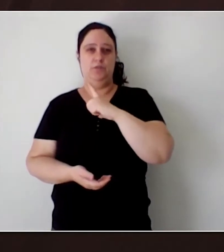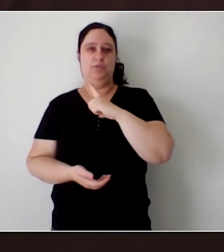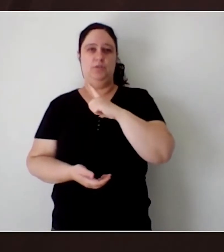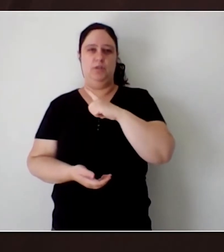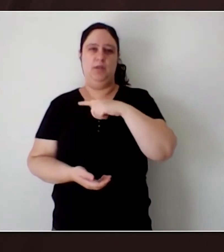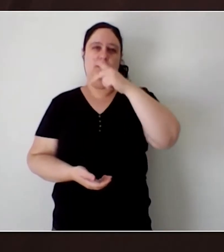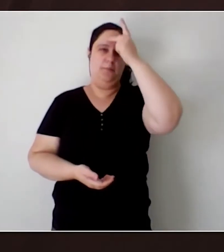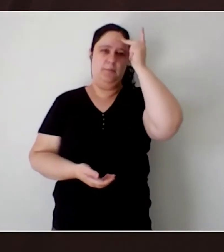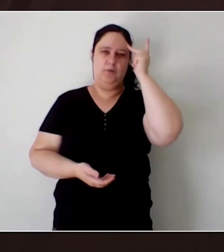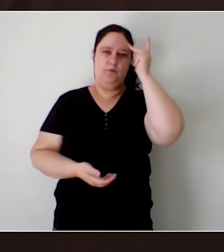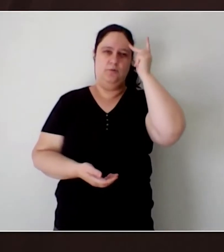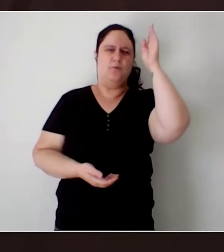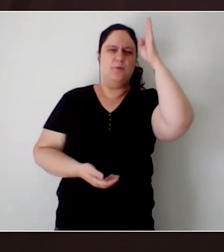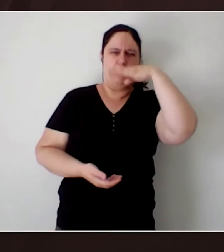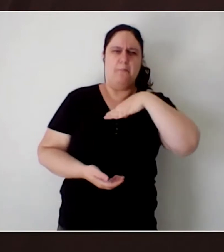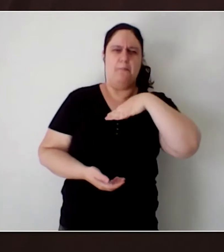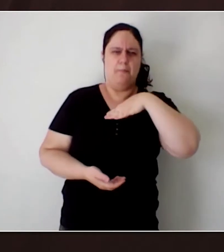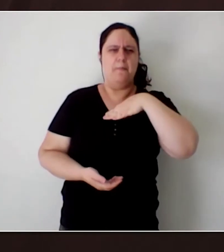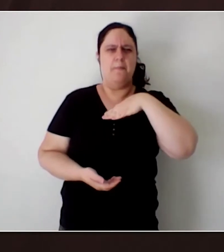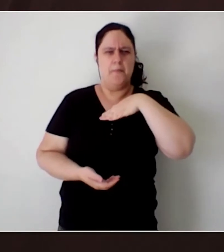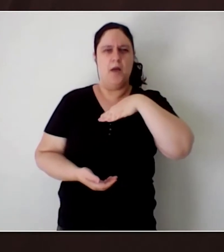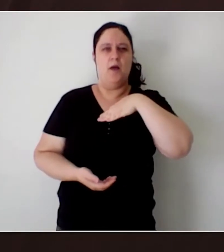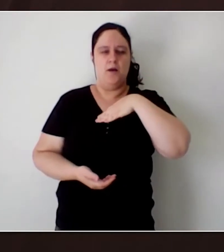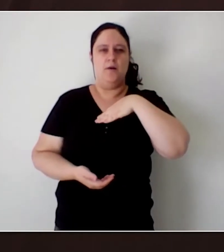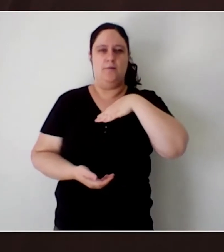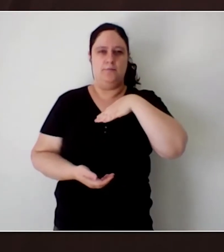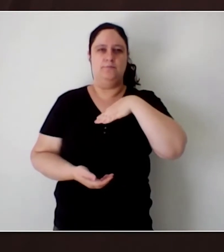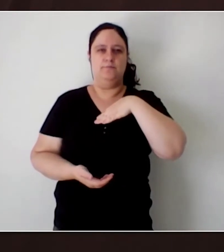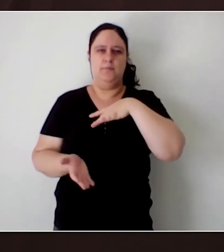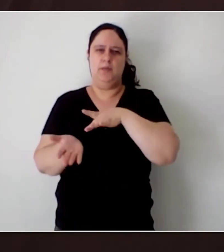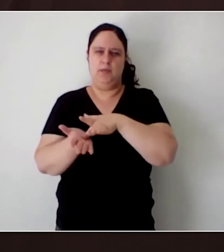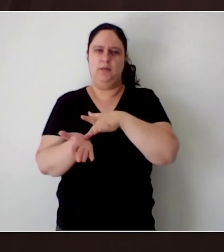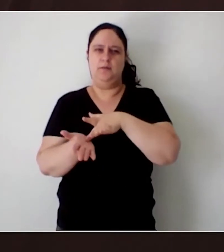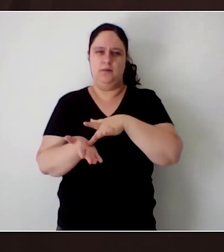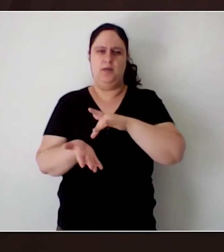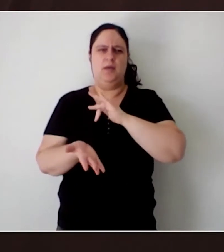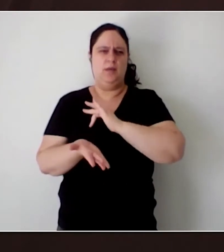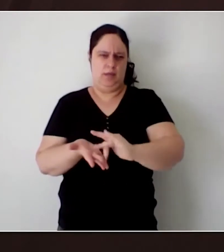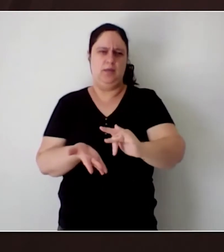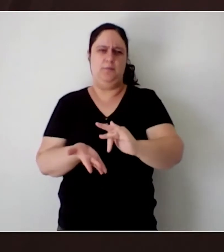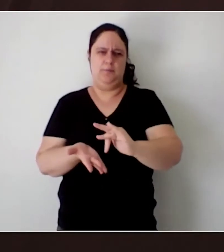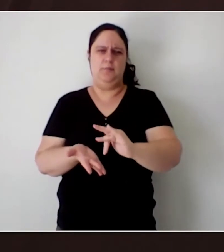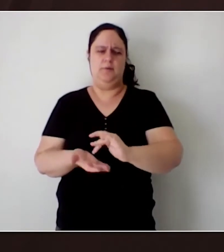sabotadores para sabotar o campo de trigo alheio,